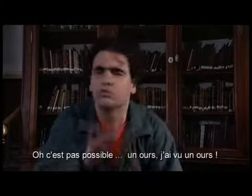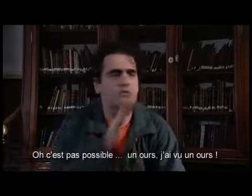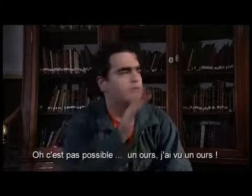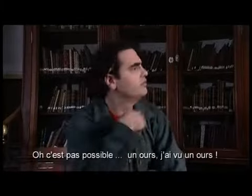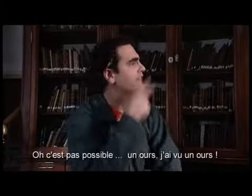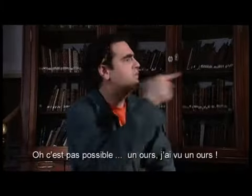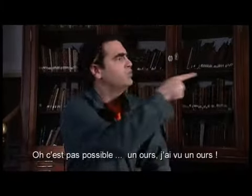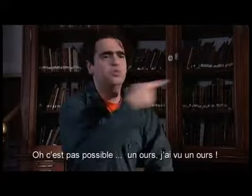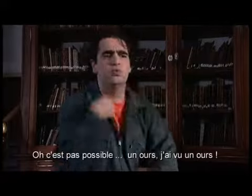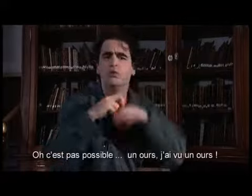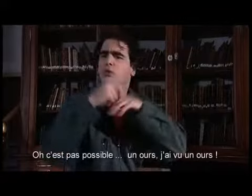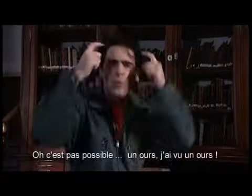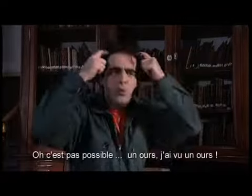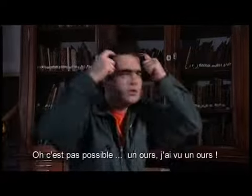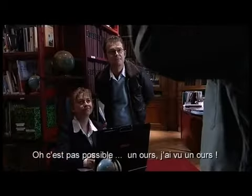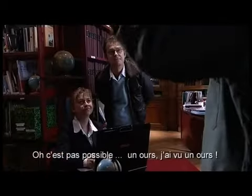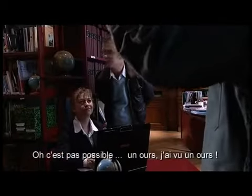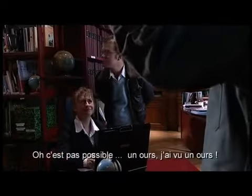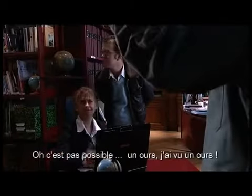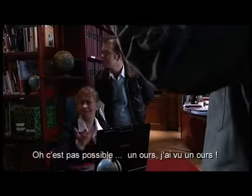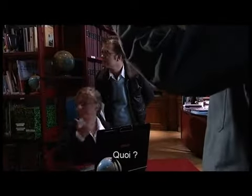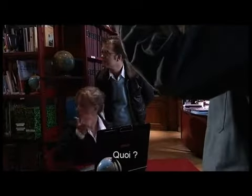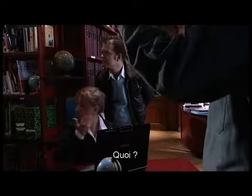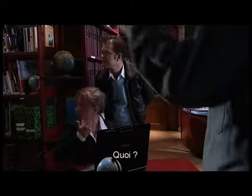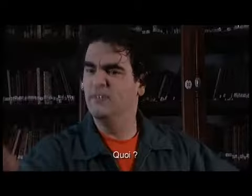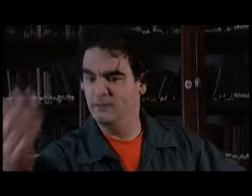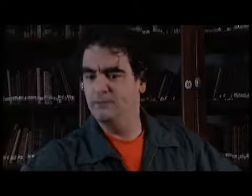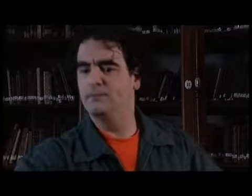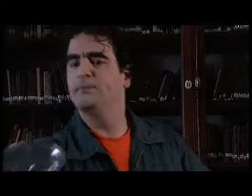C'est pas possible! Un ours! J'ai vu un ours! Hein? Quoi?